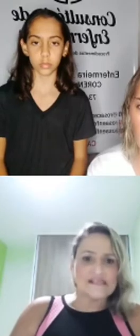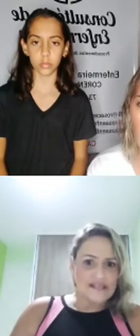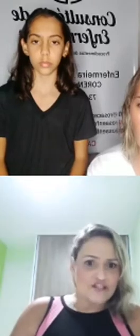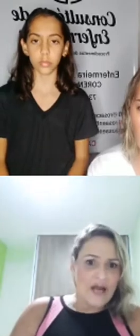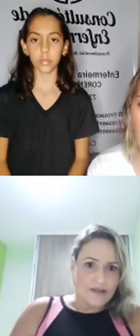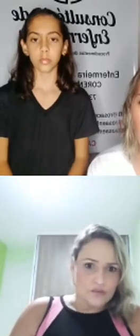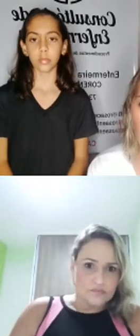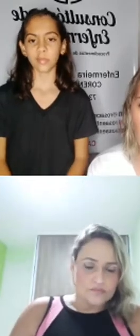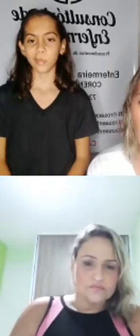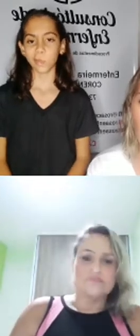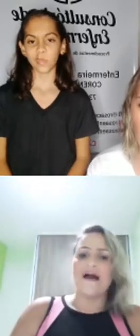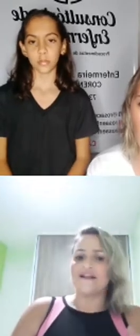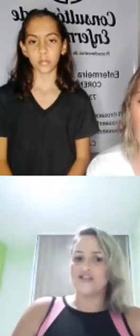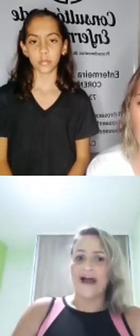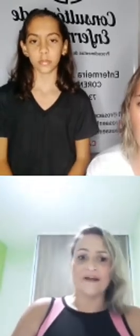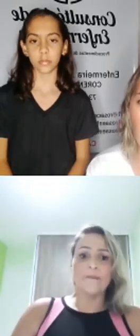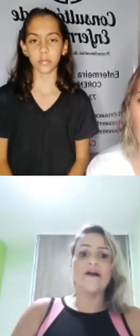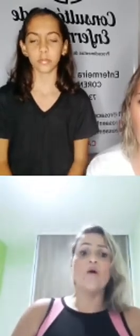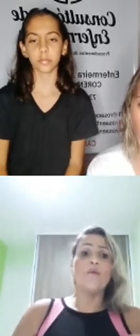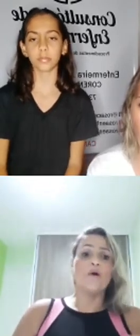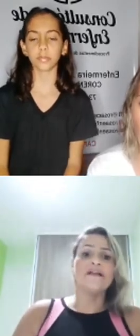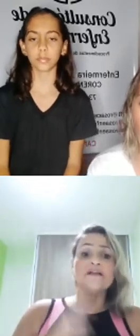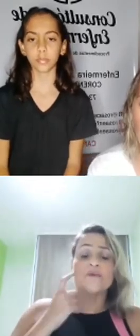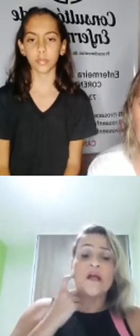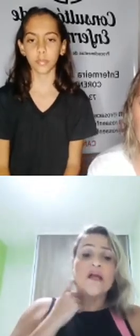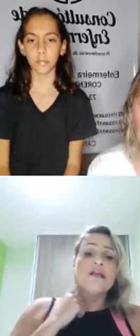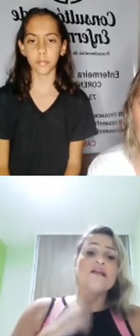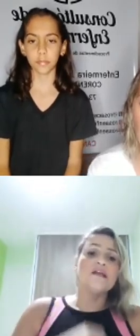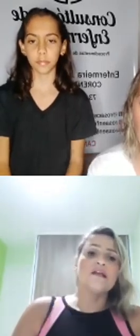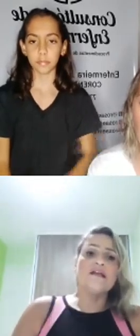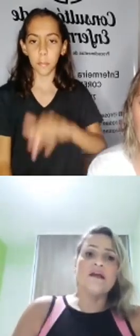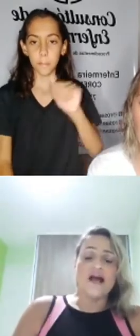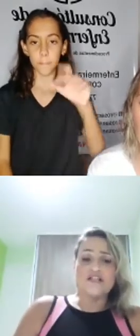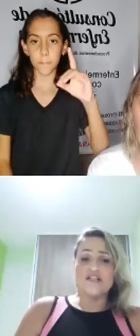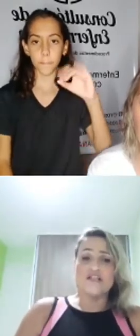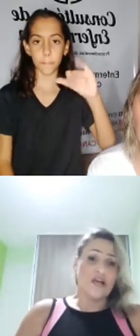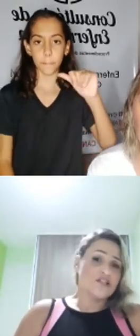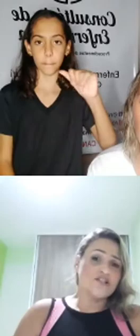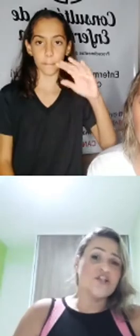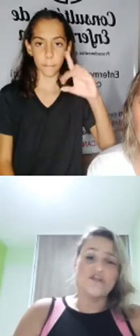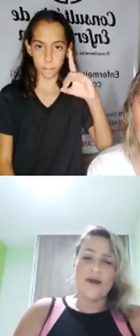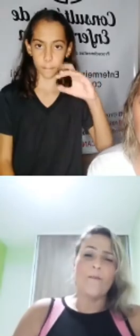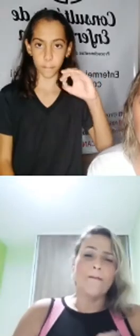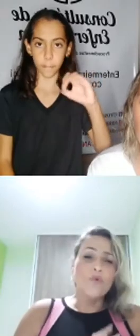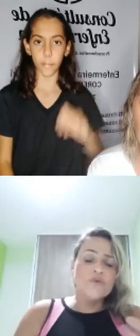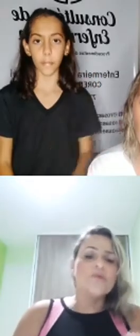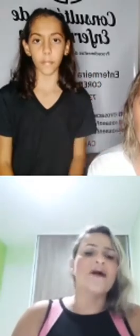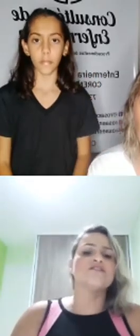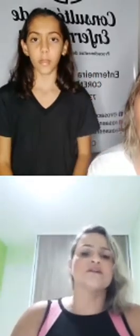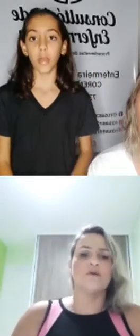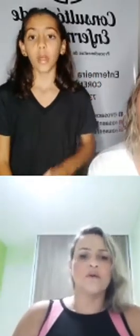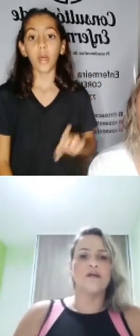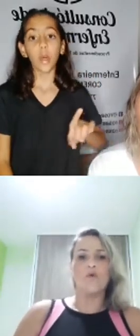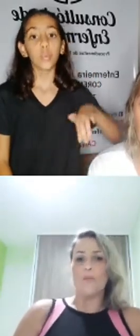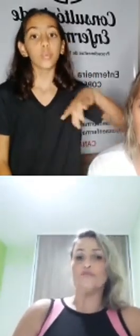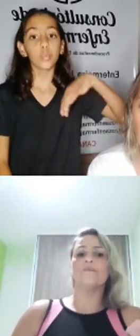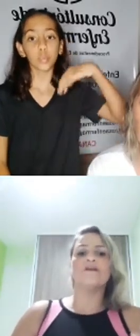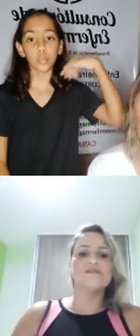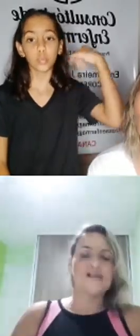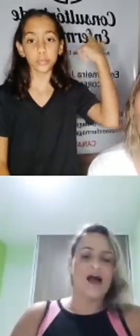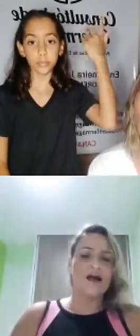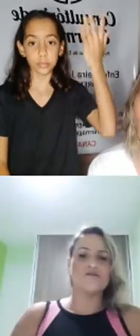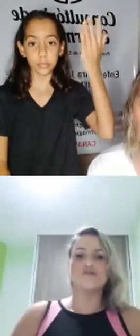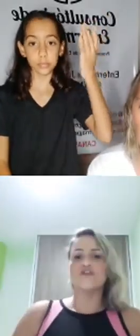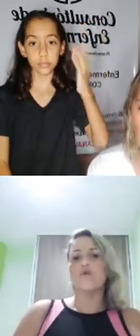deve ser adiado. Adiado para um momento em que a gente já estiver muito mais tranquilo, com muito